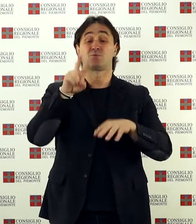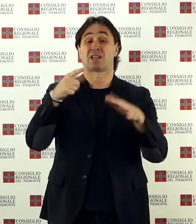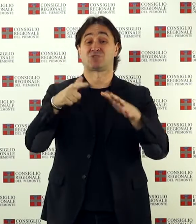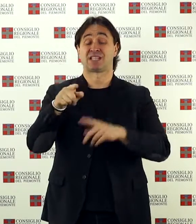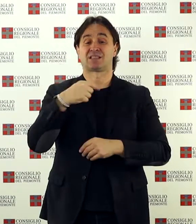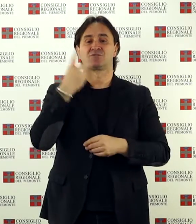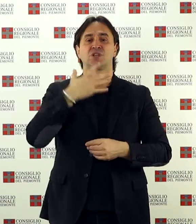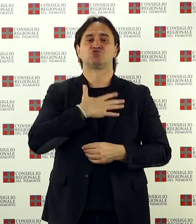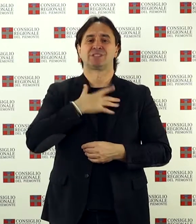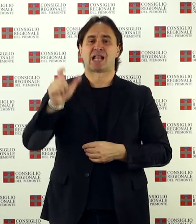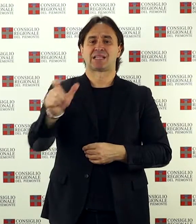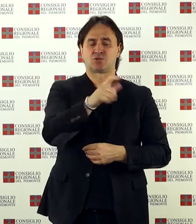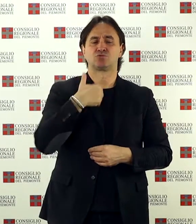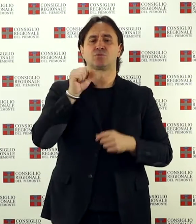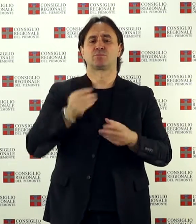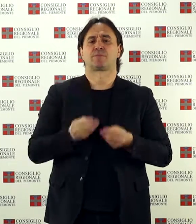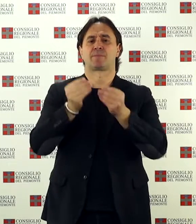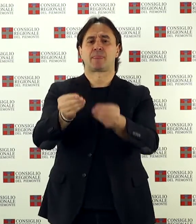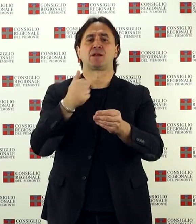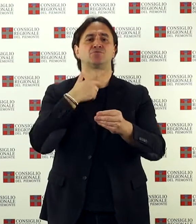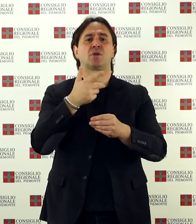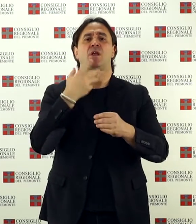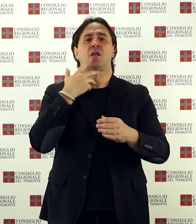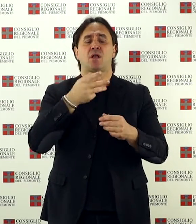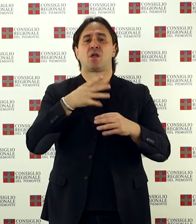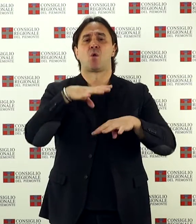direttamente a casa del cittadino, con le web conference, nelle